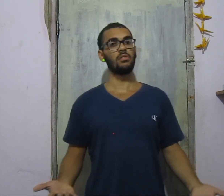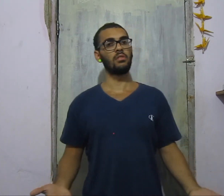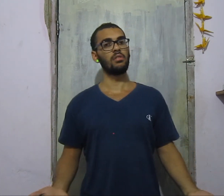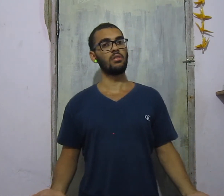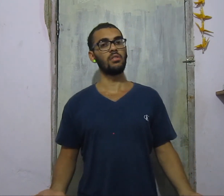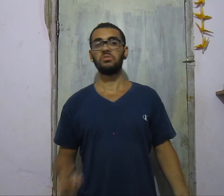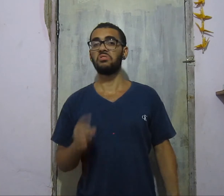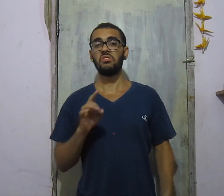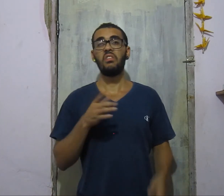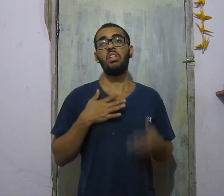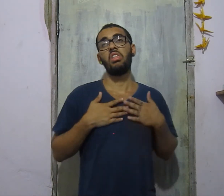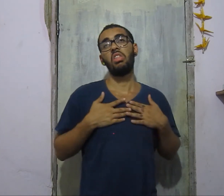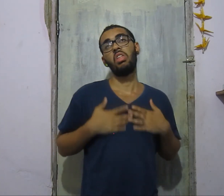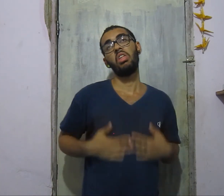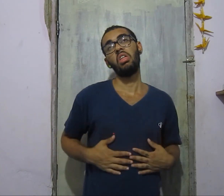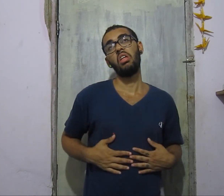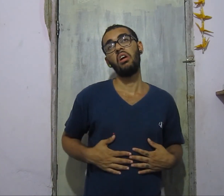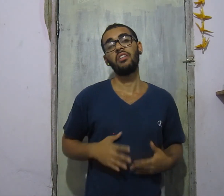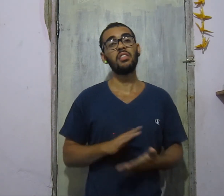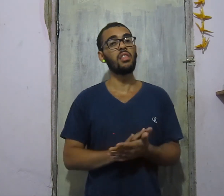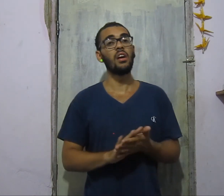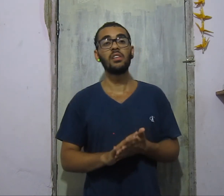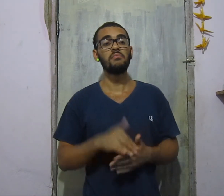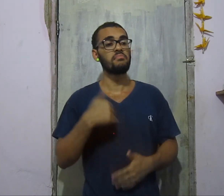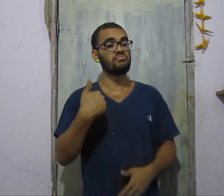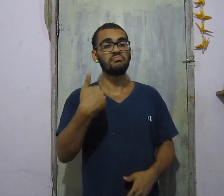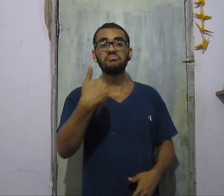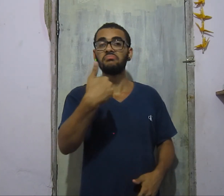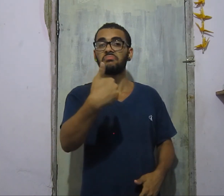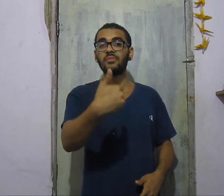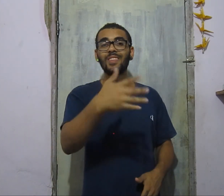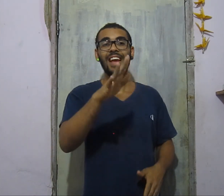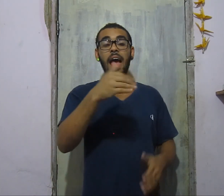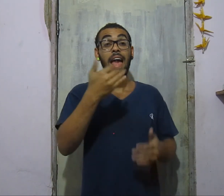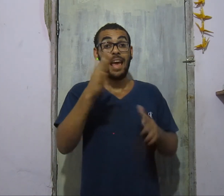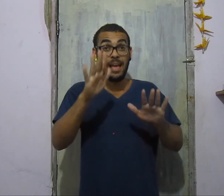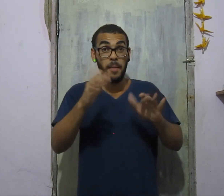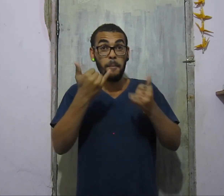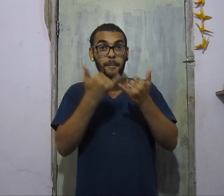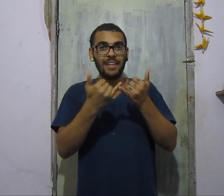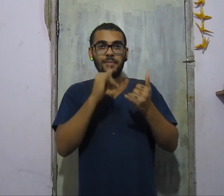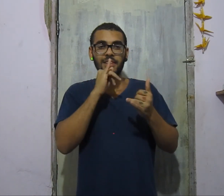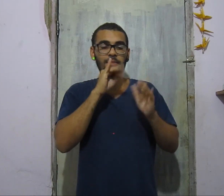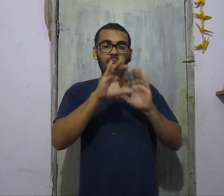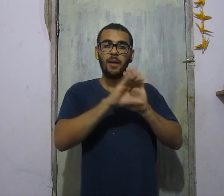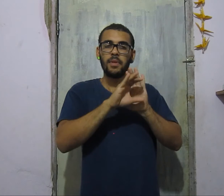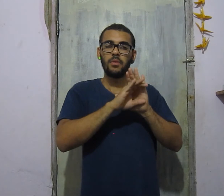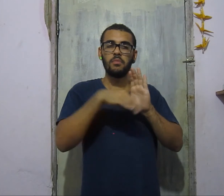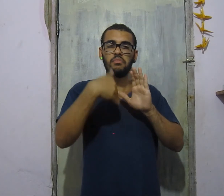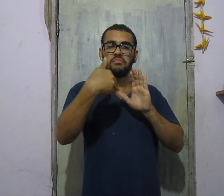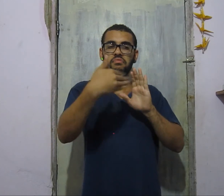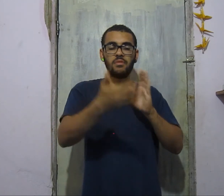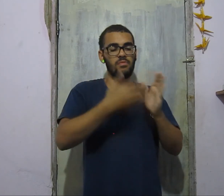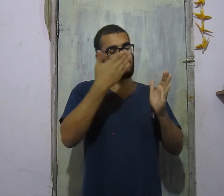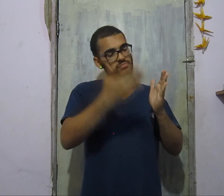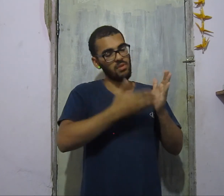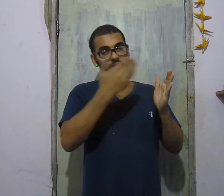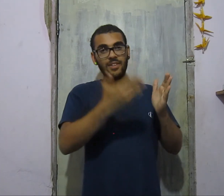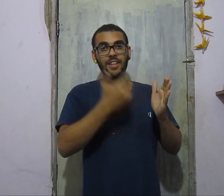parada ali na história, só esperando o que vai acontecer, não tem nenhuma disposição. Por exemplo, tem